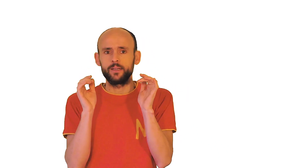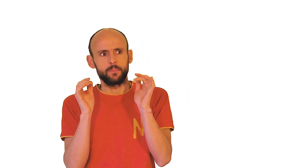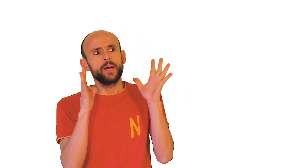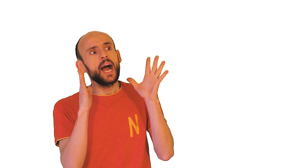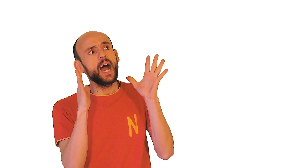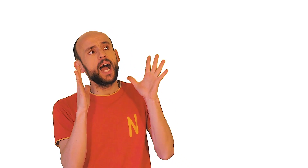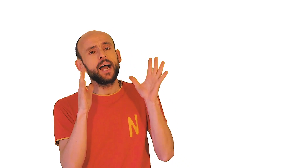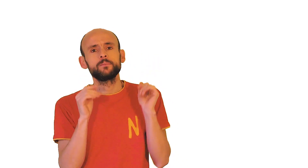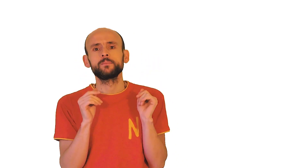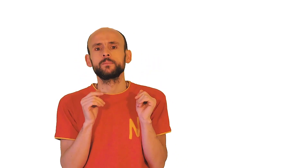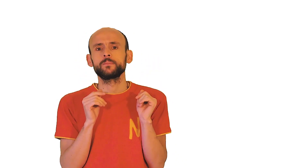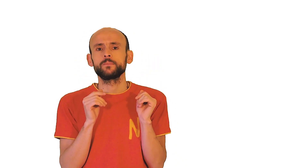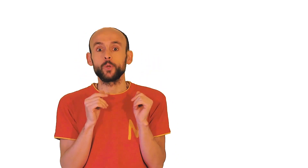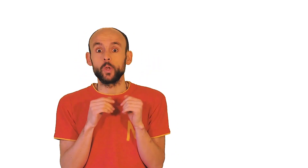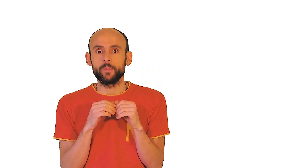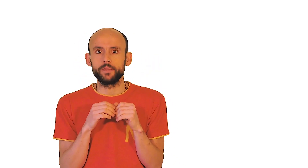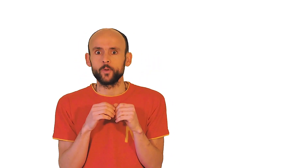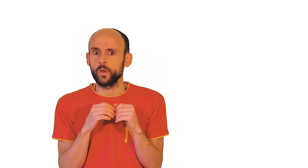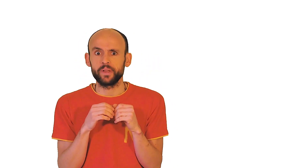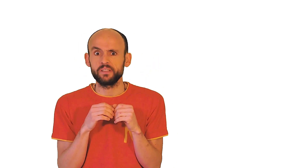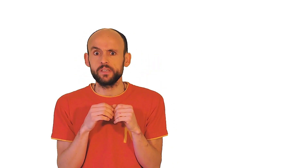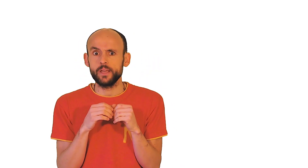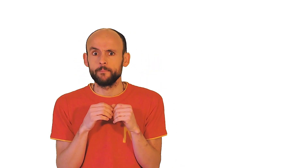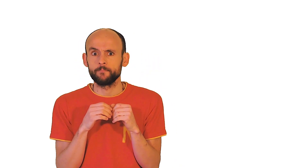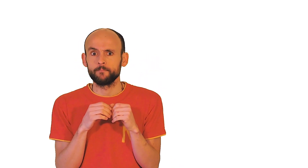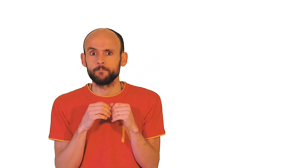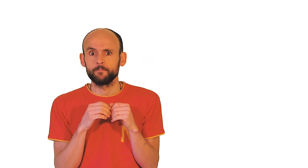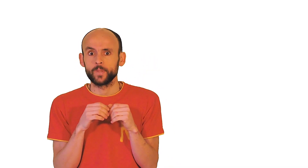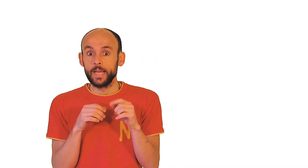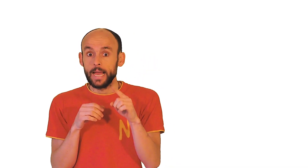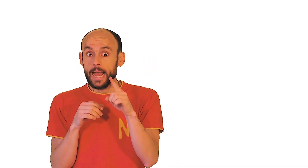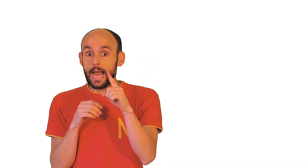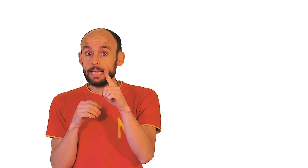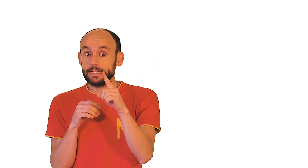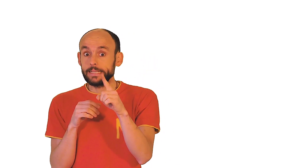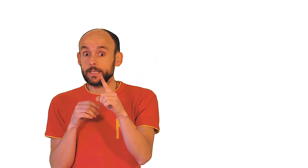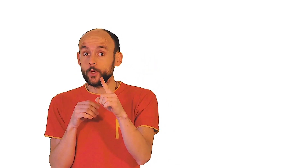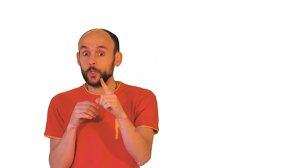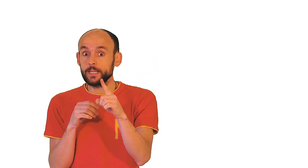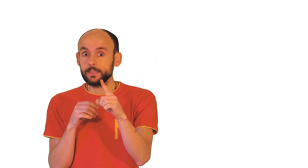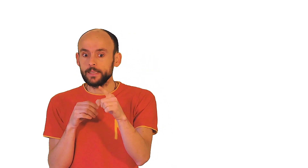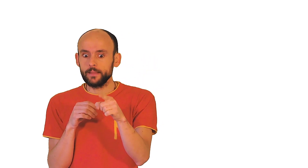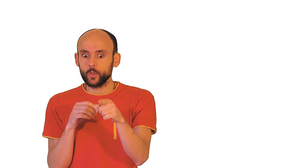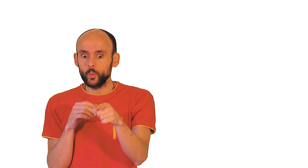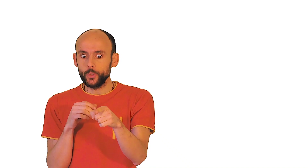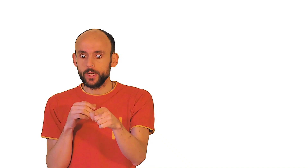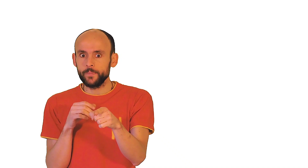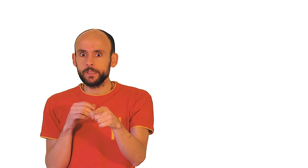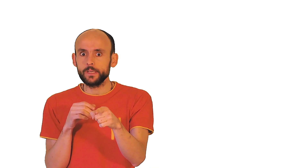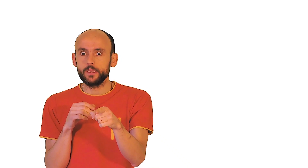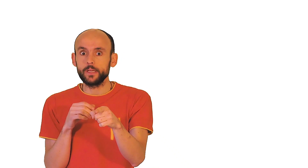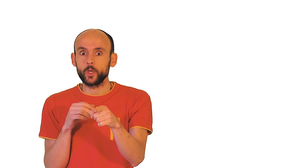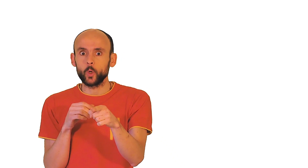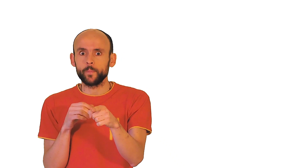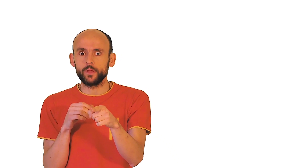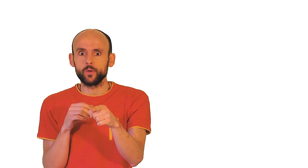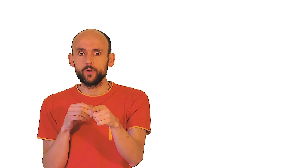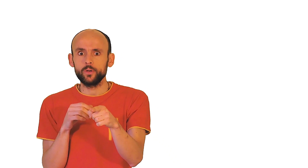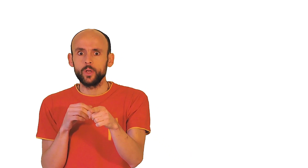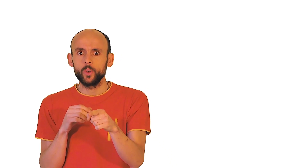¡Mamá! Pero la madre no aparecía. Hasta que el señor de la cerda descubrió en la mesa del comedor